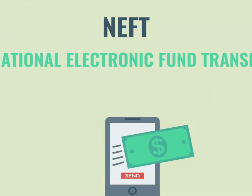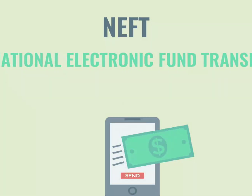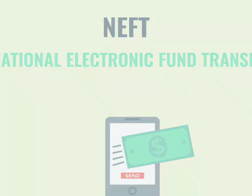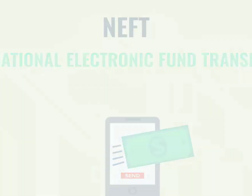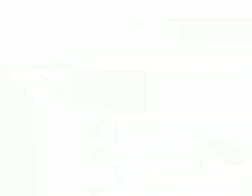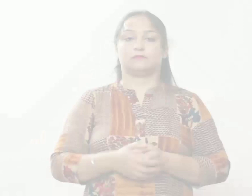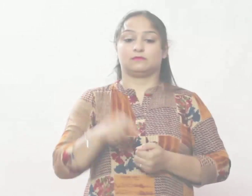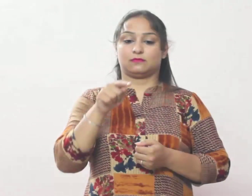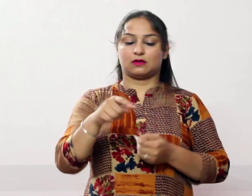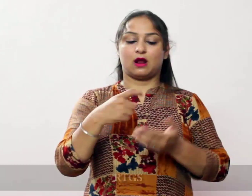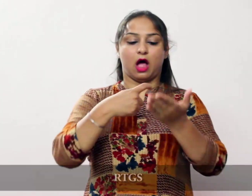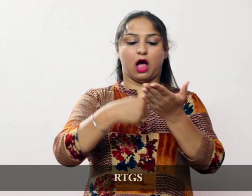NEFT।